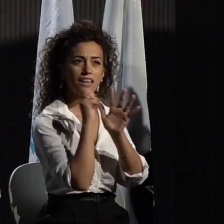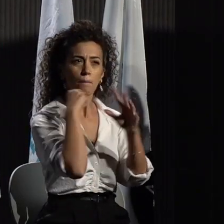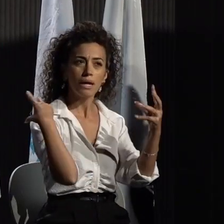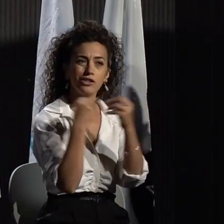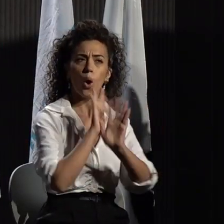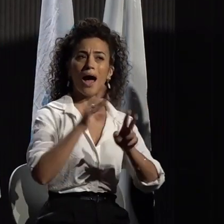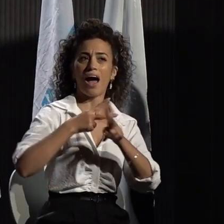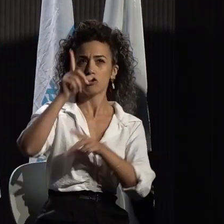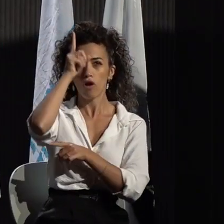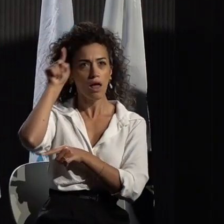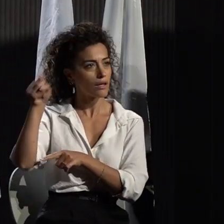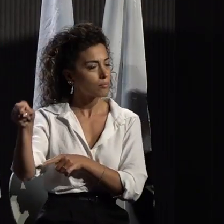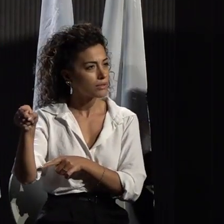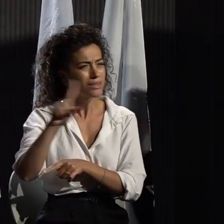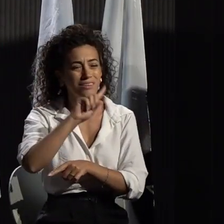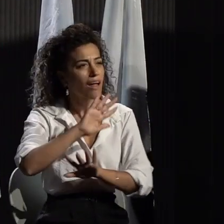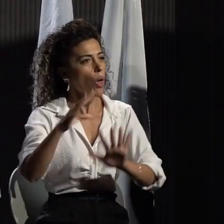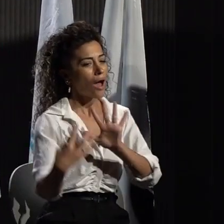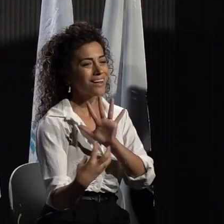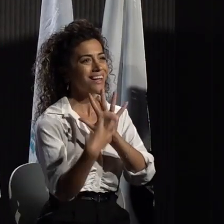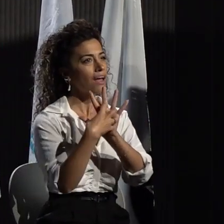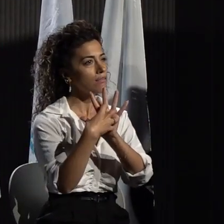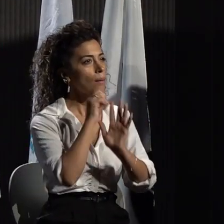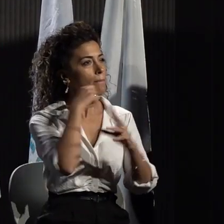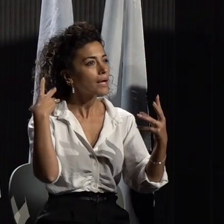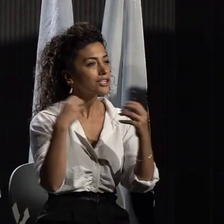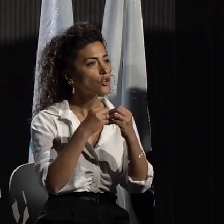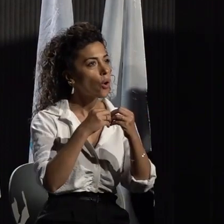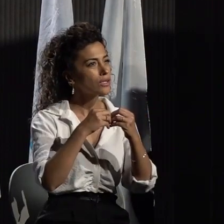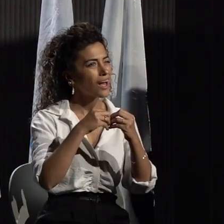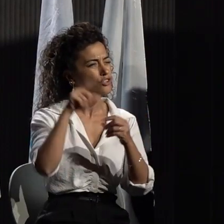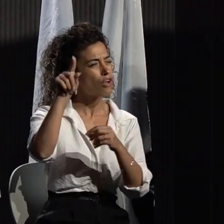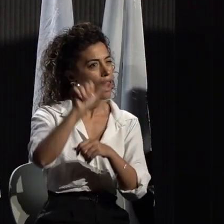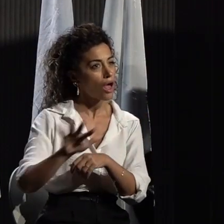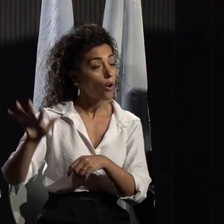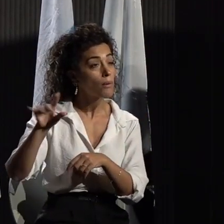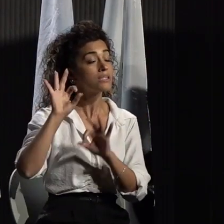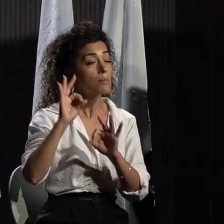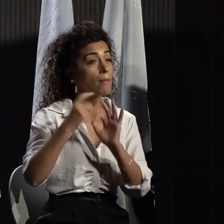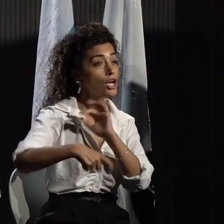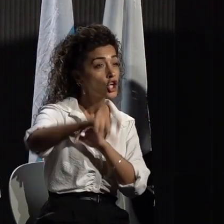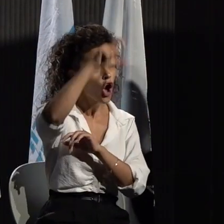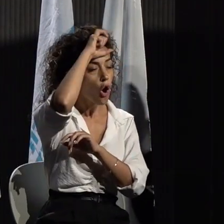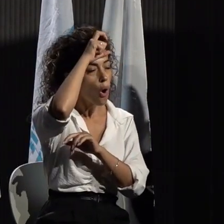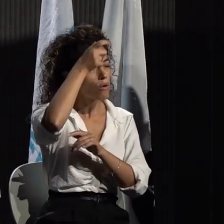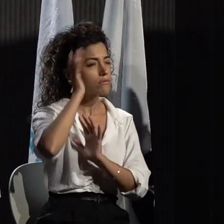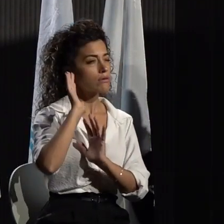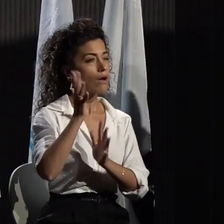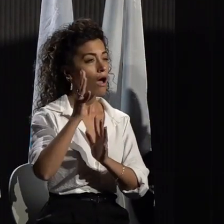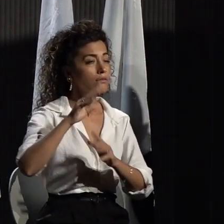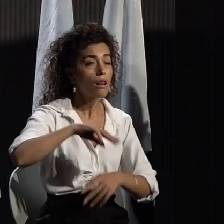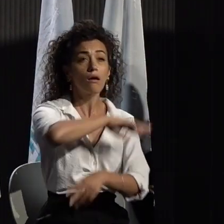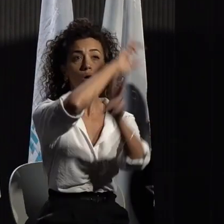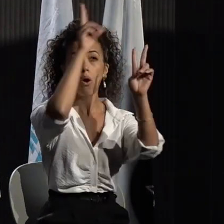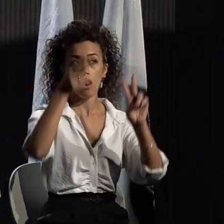הגרמנית היא לא רק כתם בהיסטוריה של עמי אירופה אלא היא עות קין אל האנושות כולה השנה